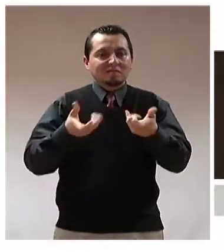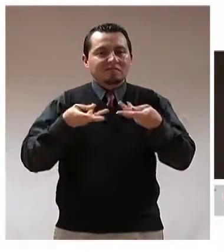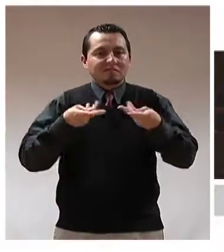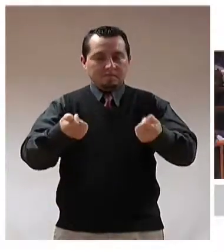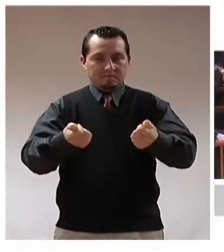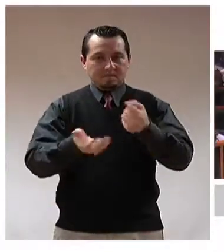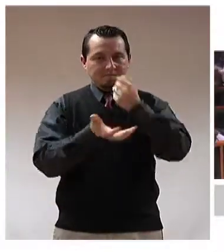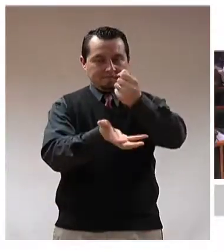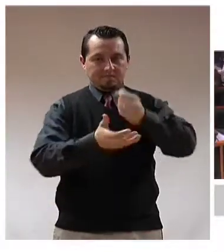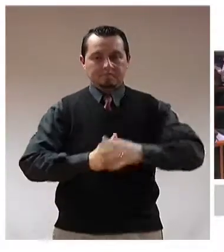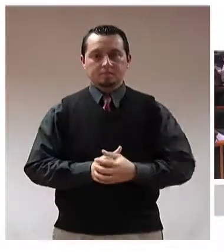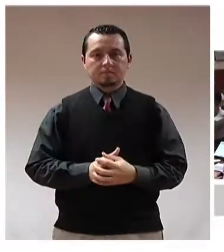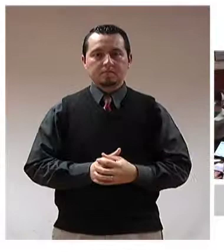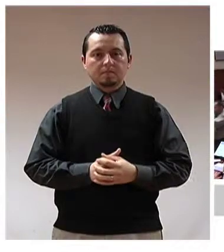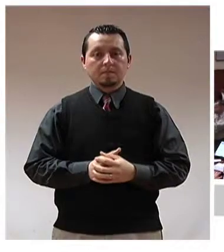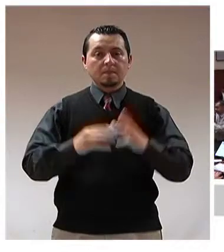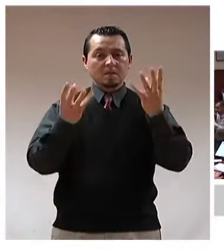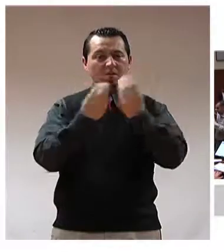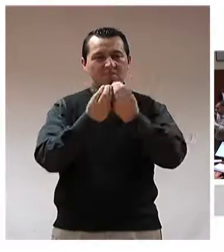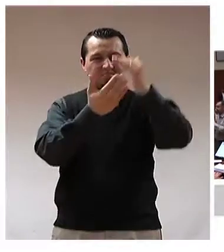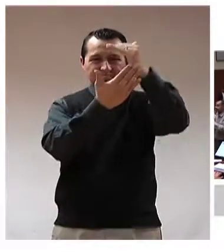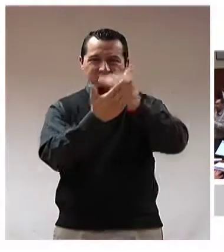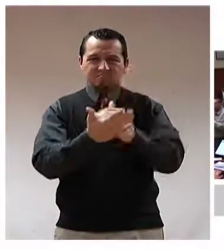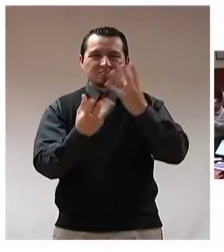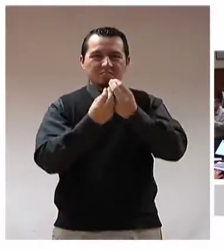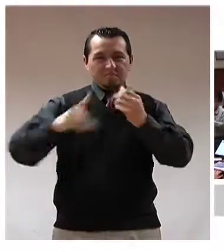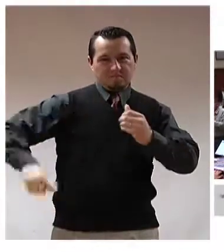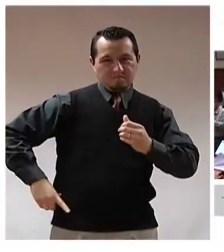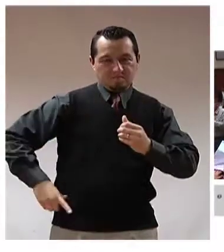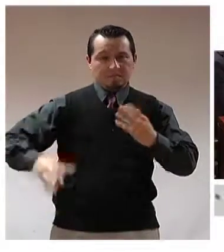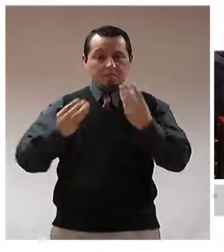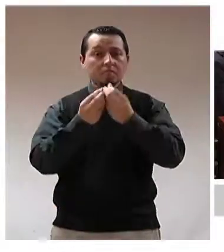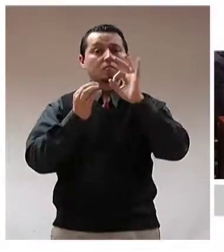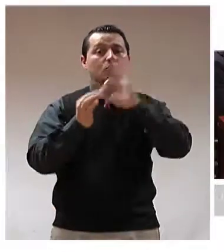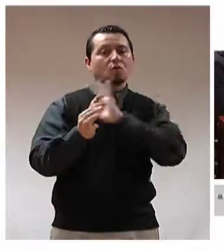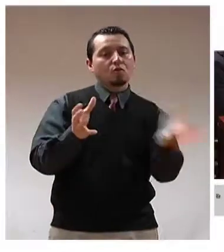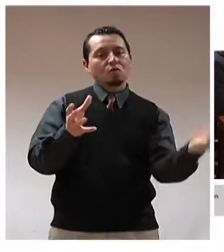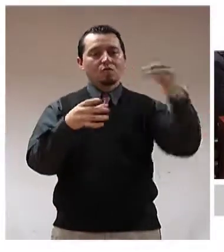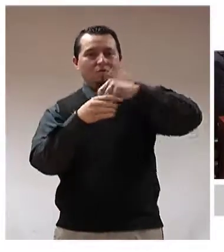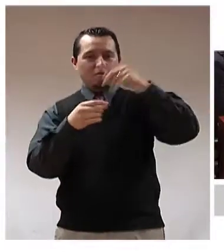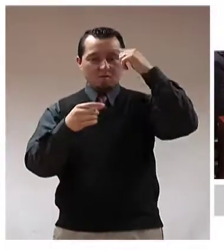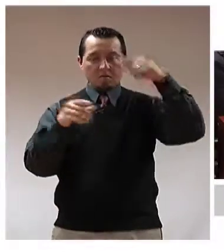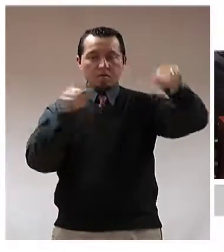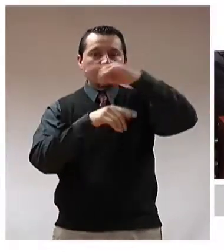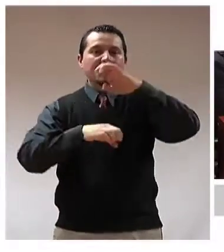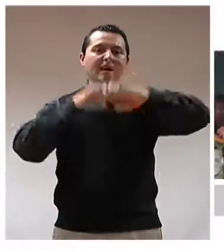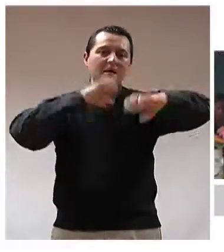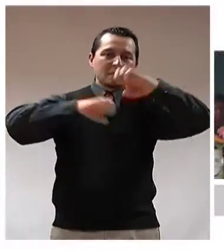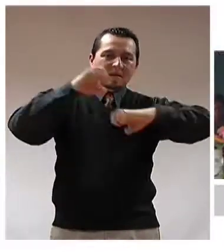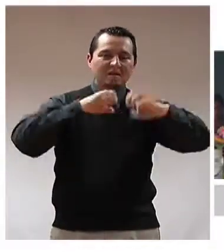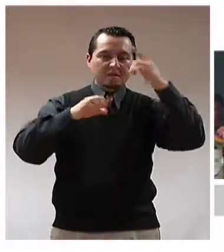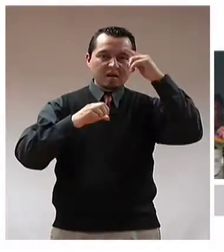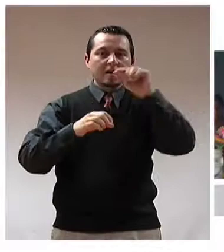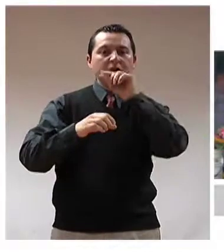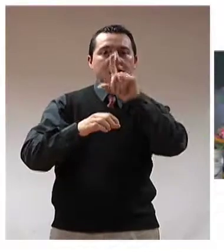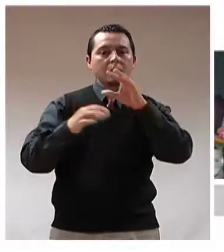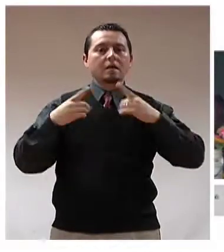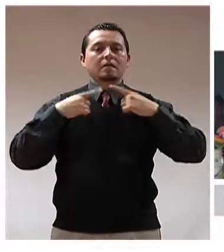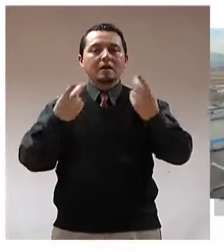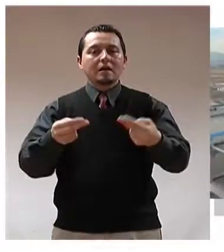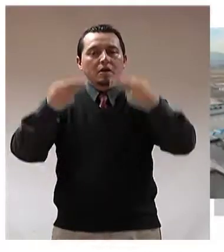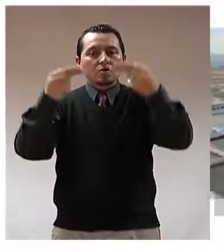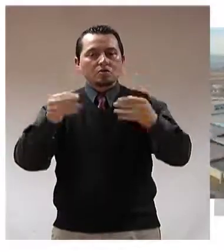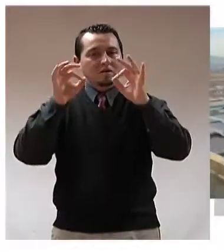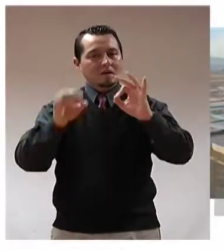tareas de programación y presupuesto. El padrón de proveedores gubernamentales será integrado principalmente por empresas jaliscienses y se dará preferencia